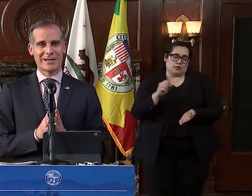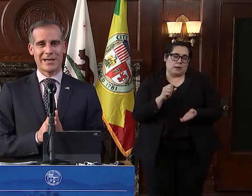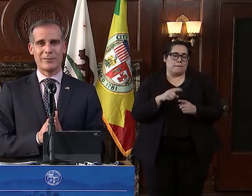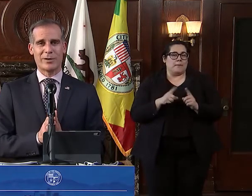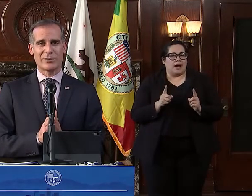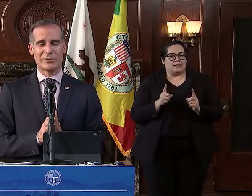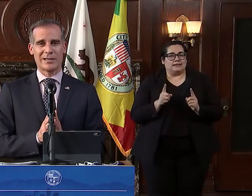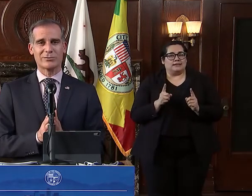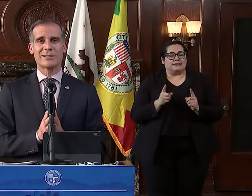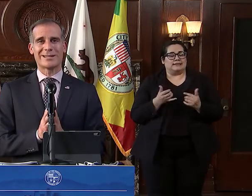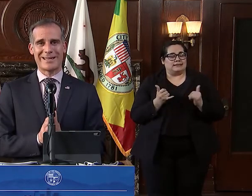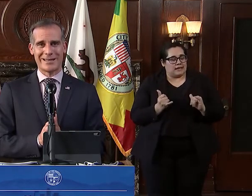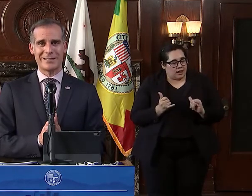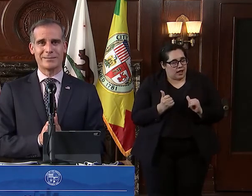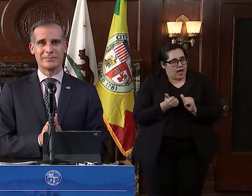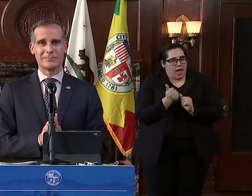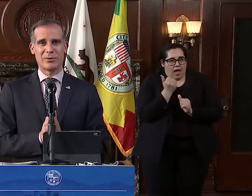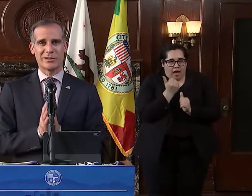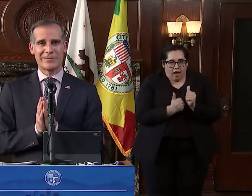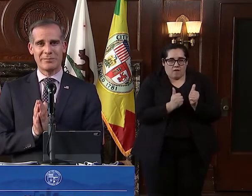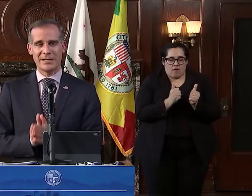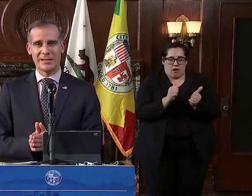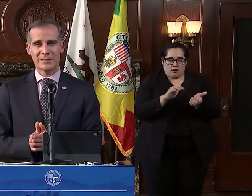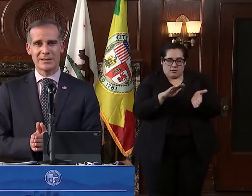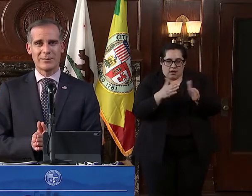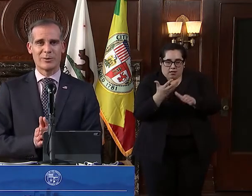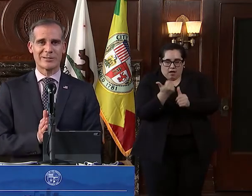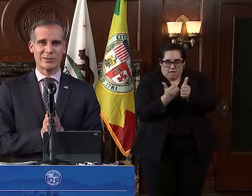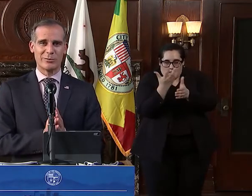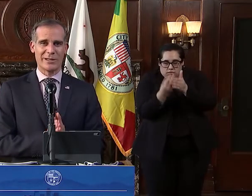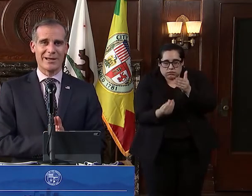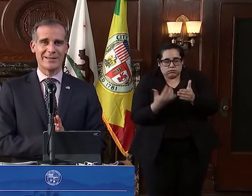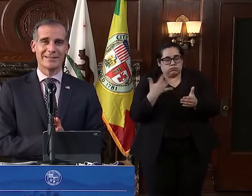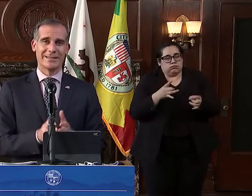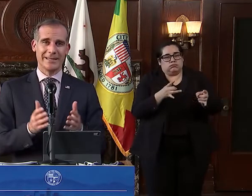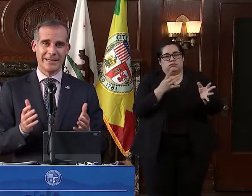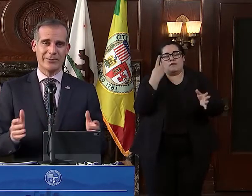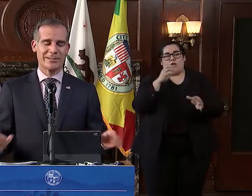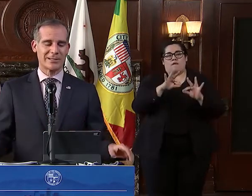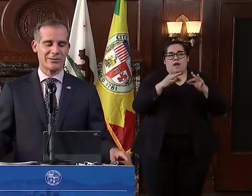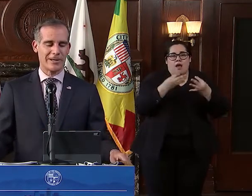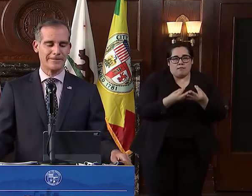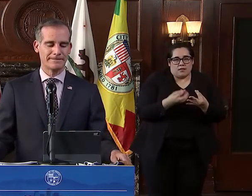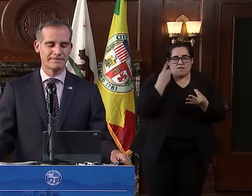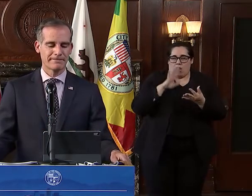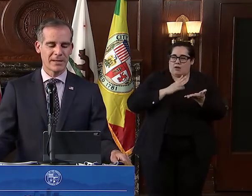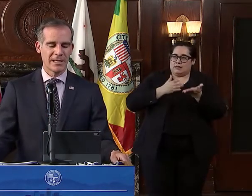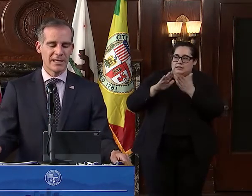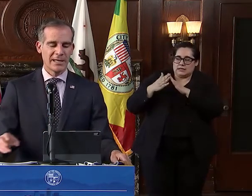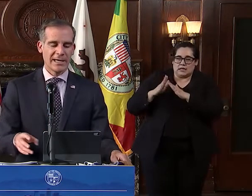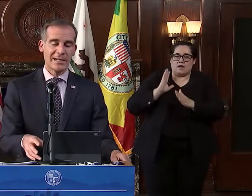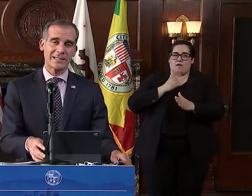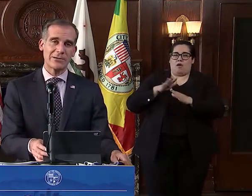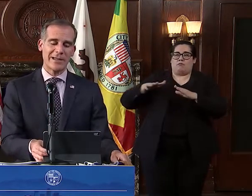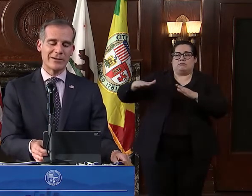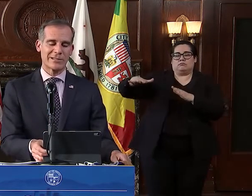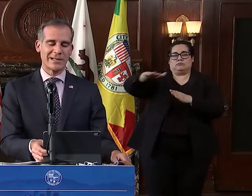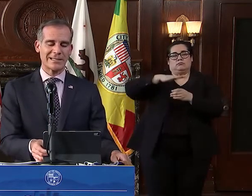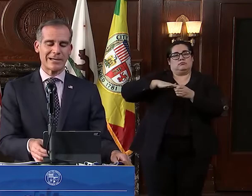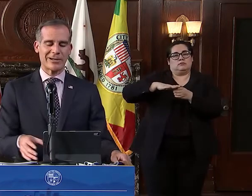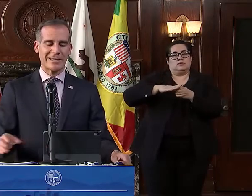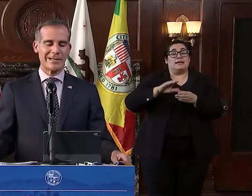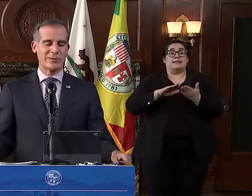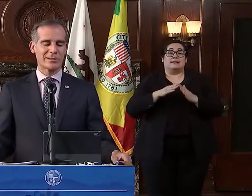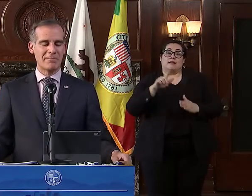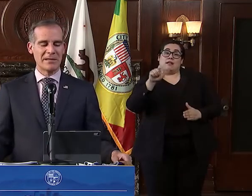pero cada muerto es una tragedia por las familias, por nuestras comunidades y nuestra ciudad. En la ciudad de Los